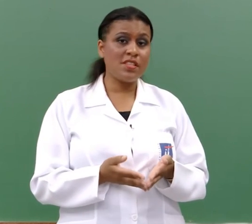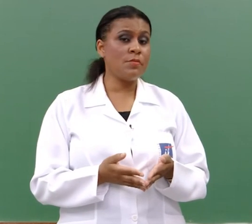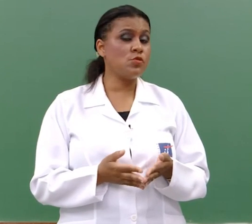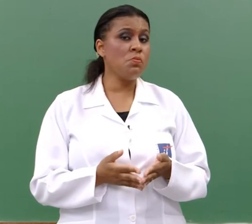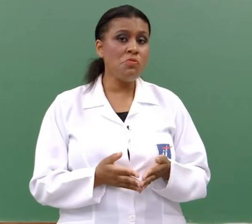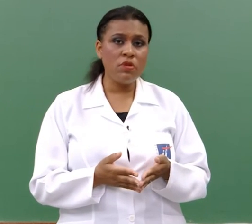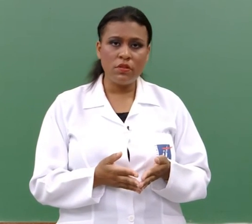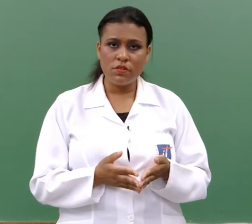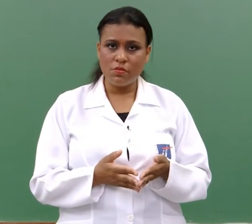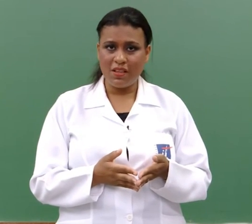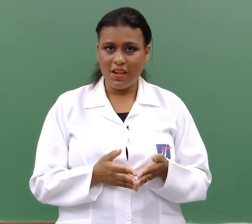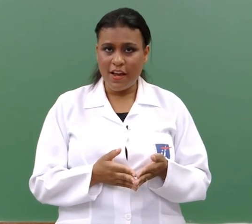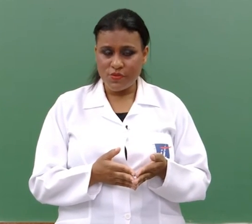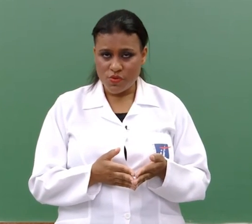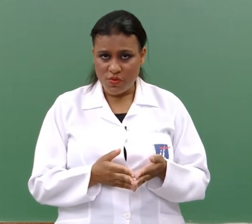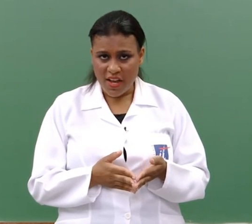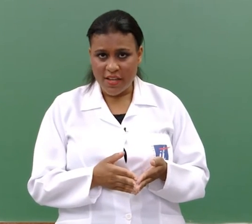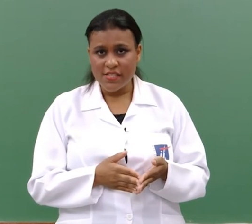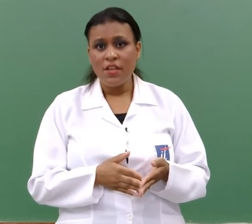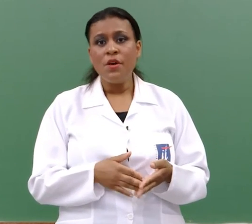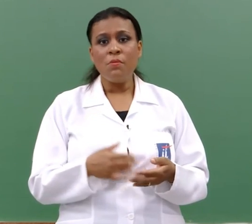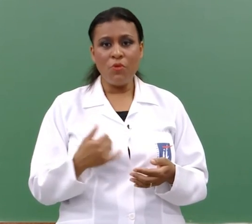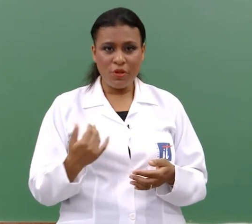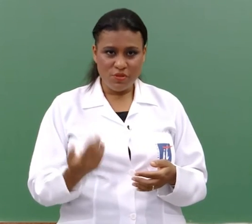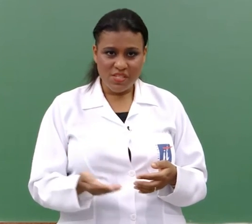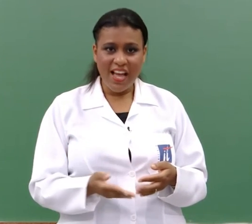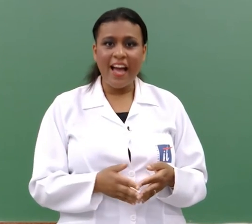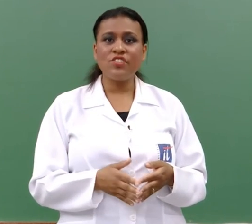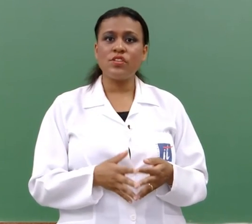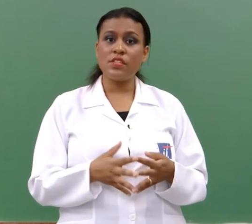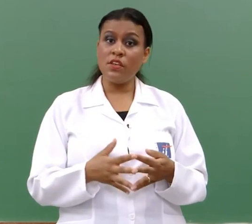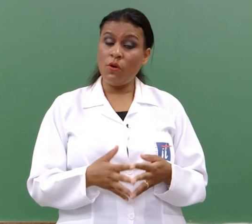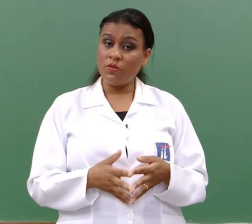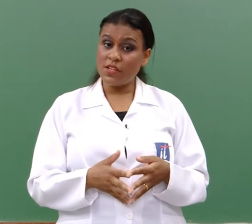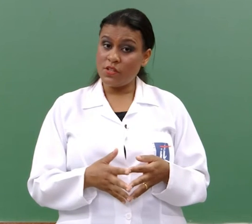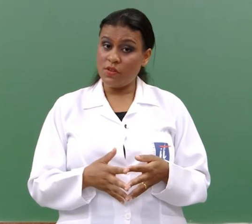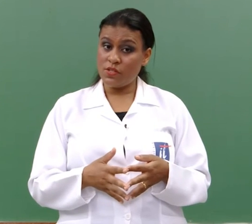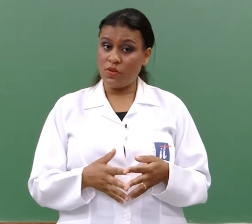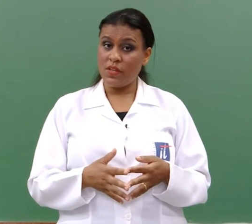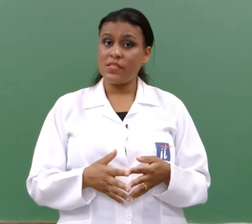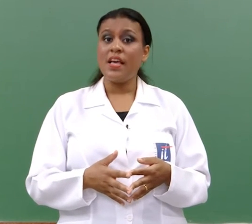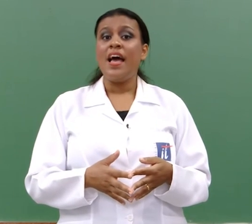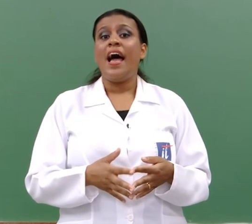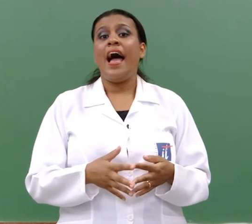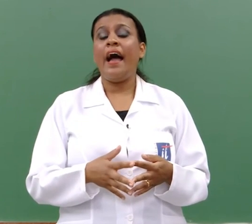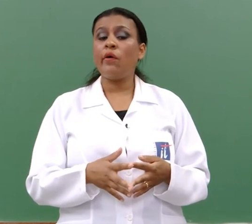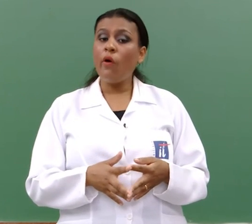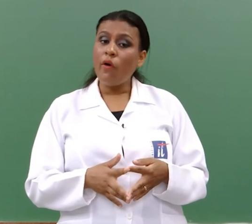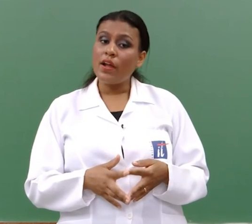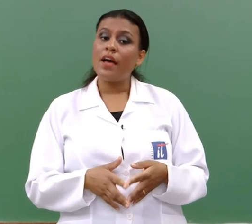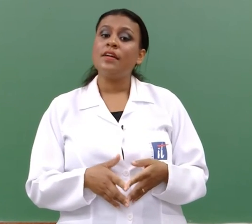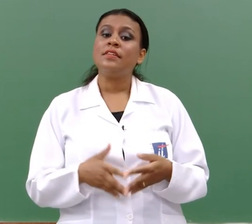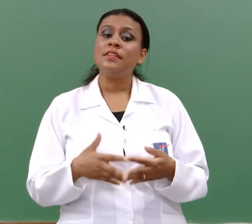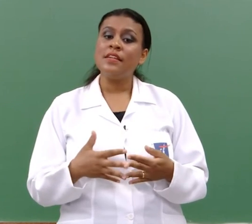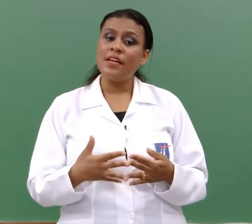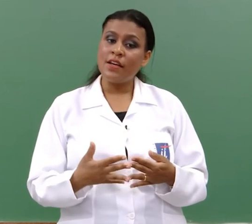temos muitos materiais visuais, muitos sites e outras situações. Agora, não